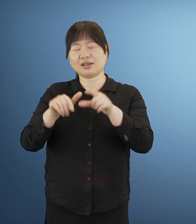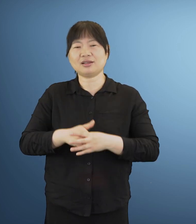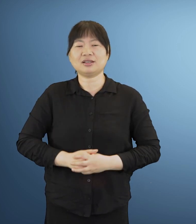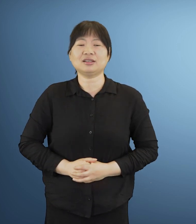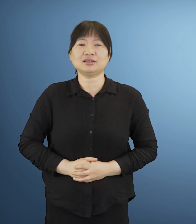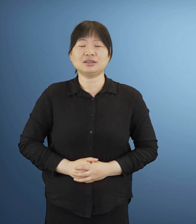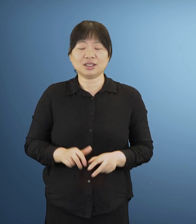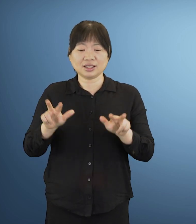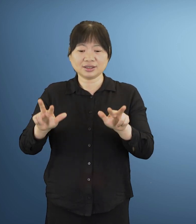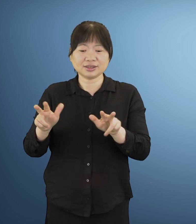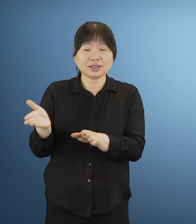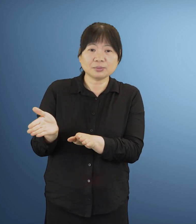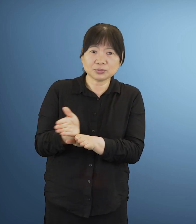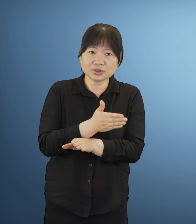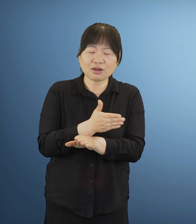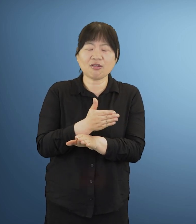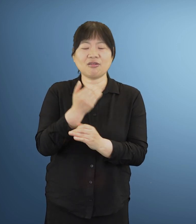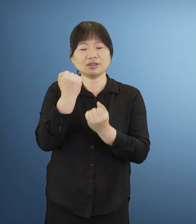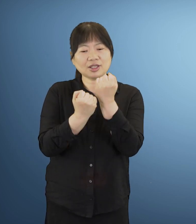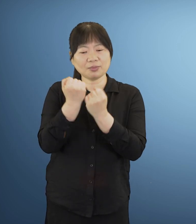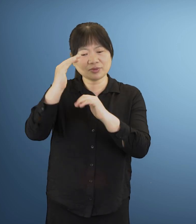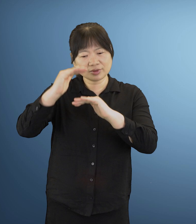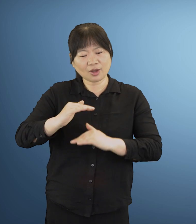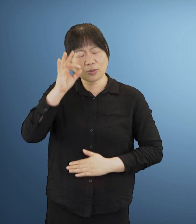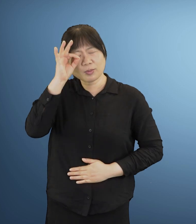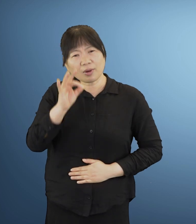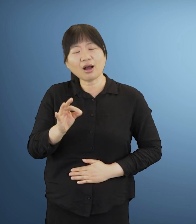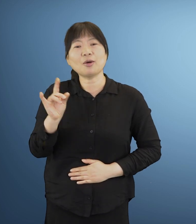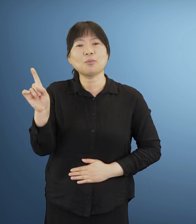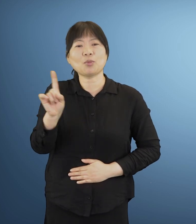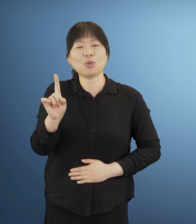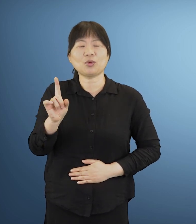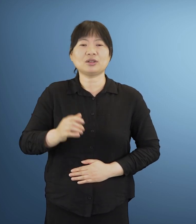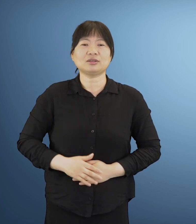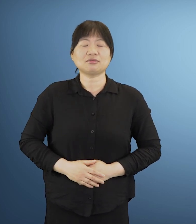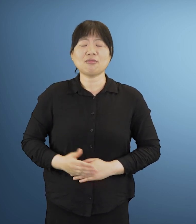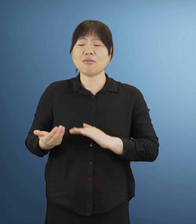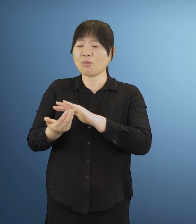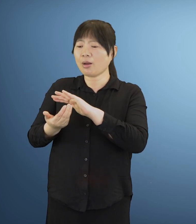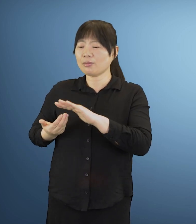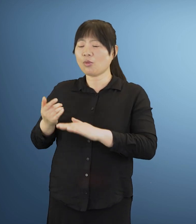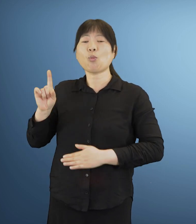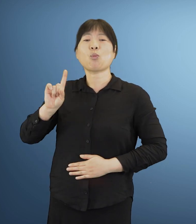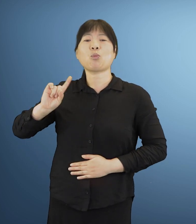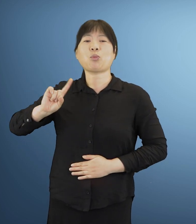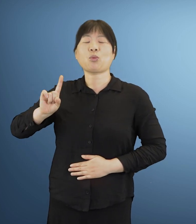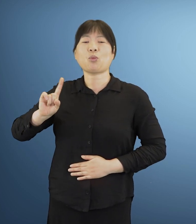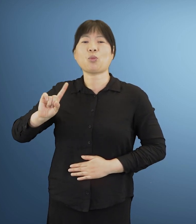이제부터 설명되는 이야기는 앞에 어떤